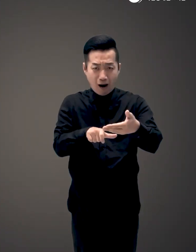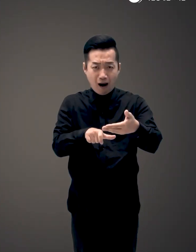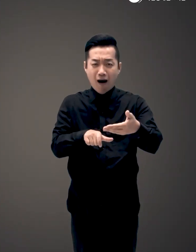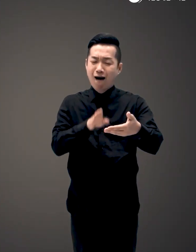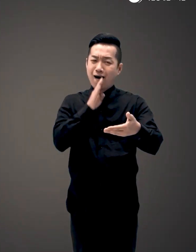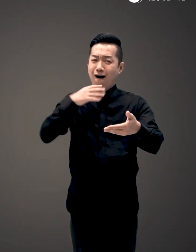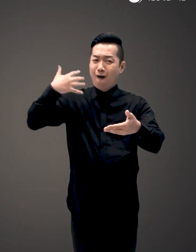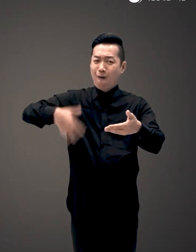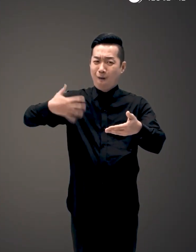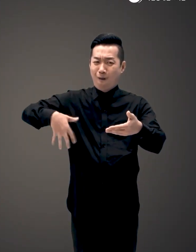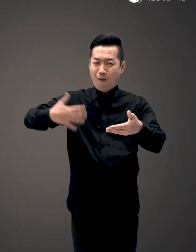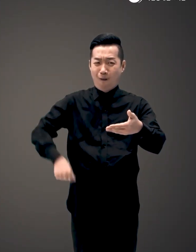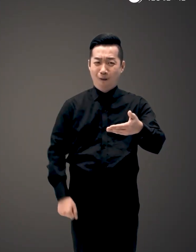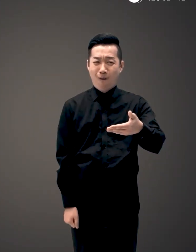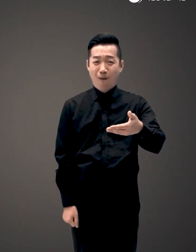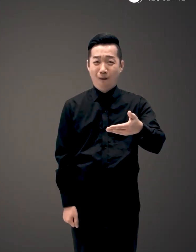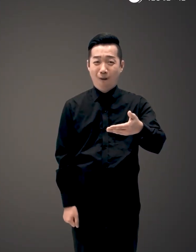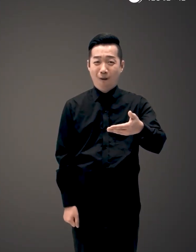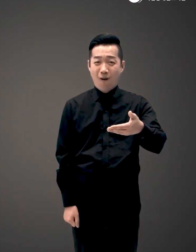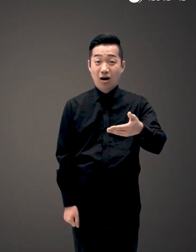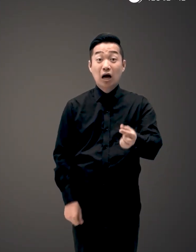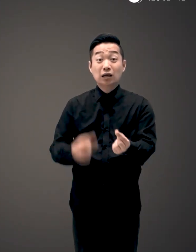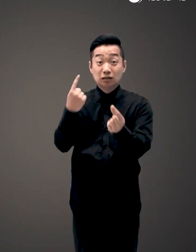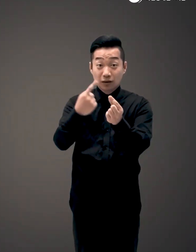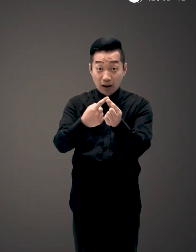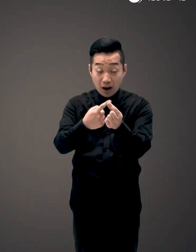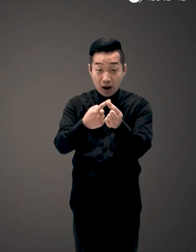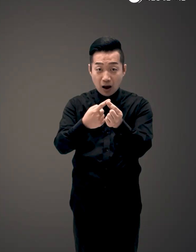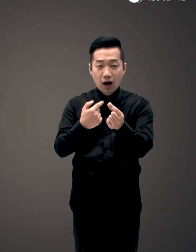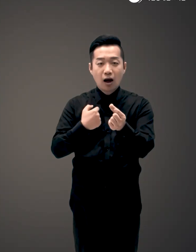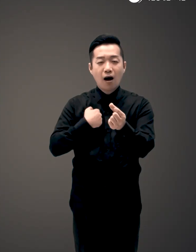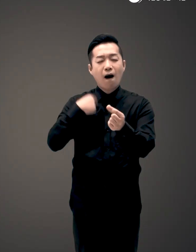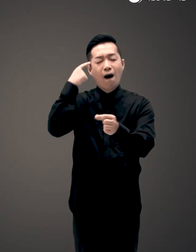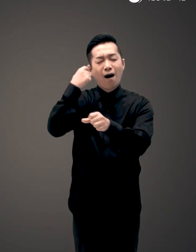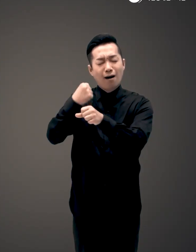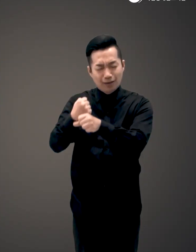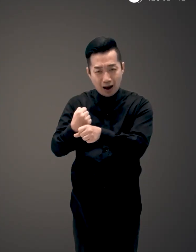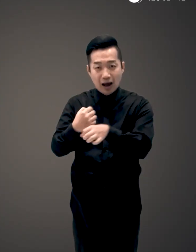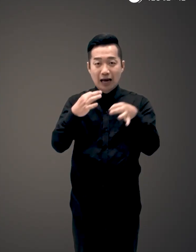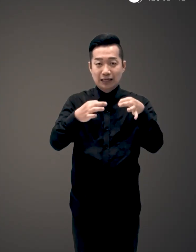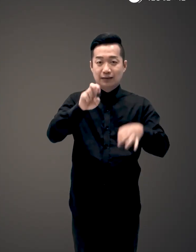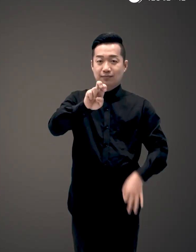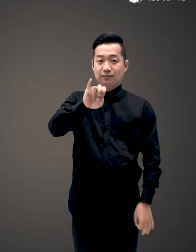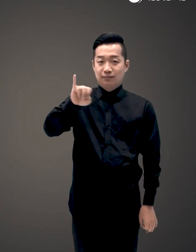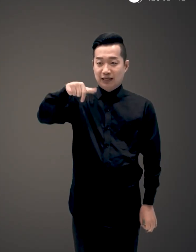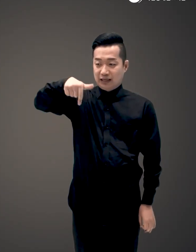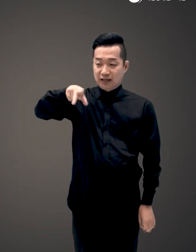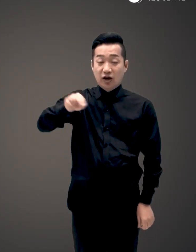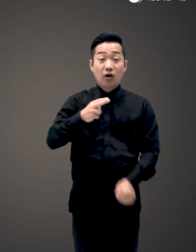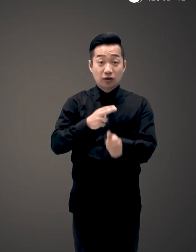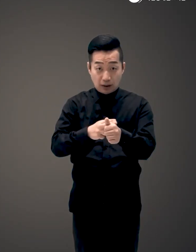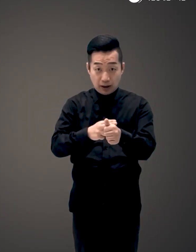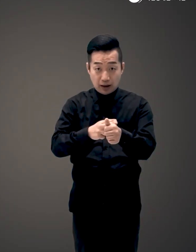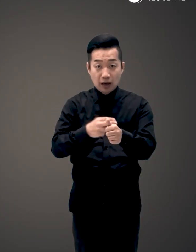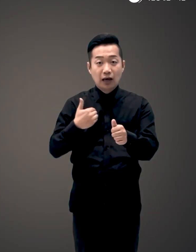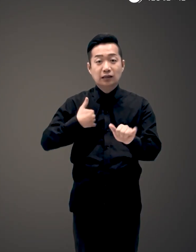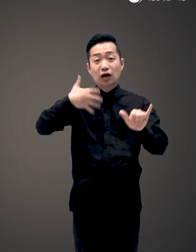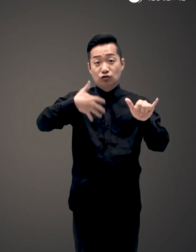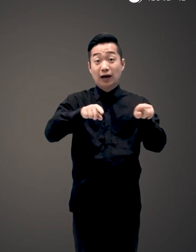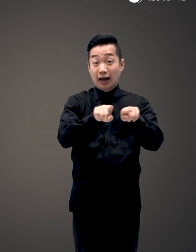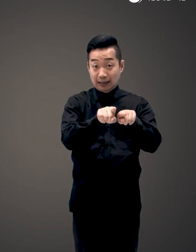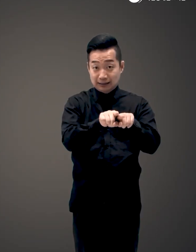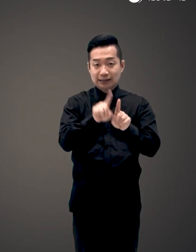라인업이 정말 쟁쟁합니다. 여러분. 첫 번째, 저희 정신적 지주 김미경 선생님, 저희